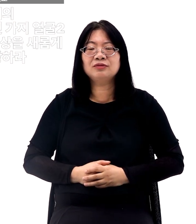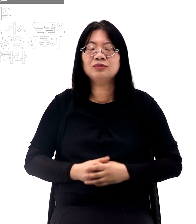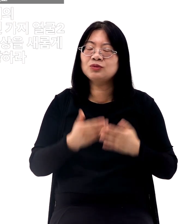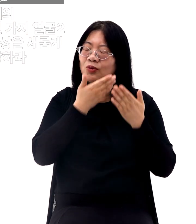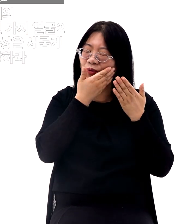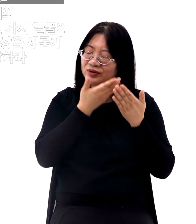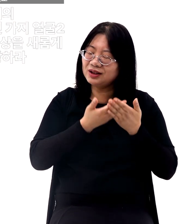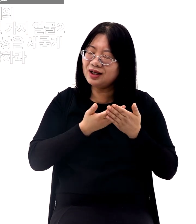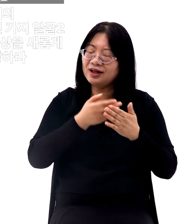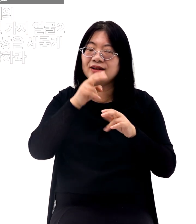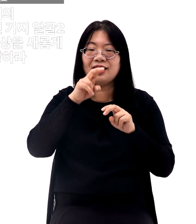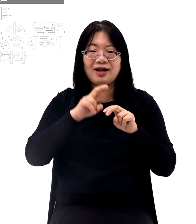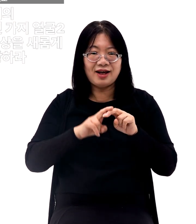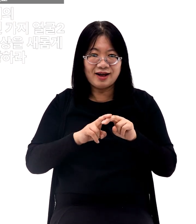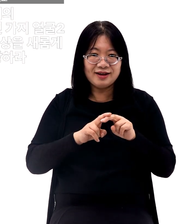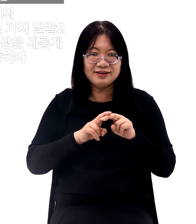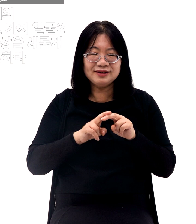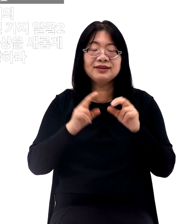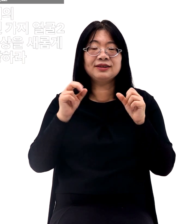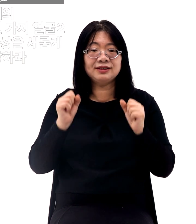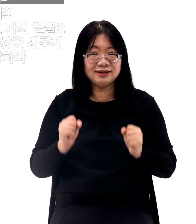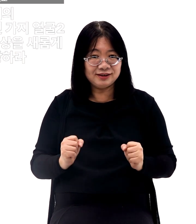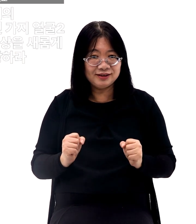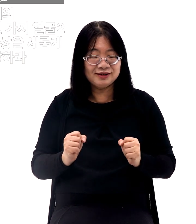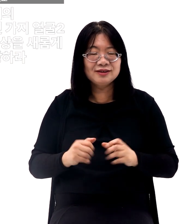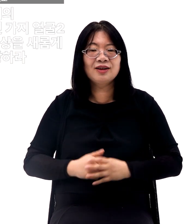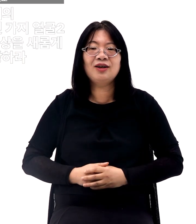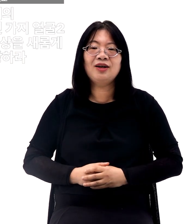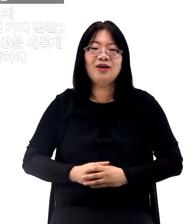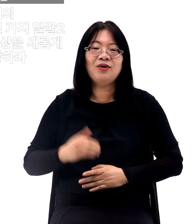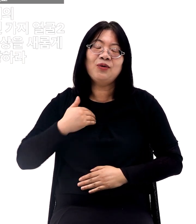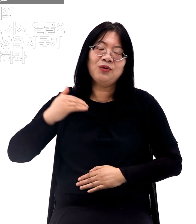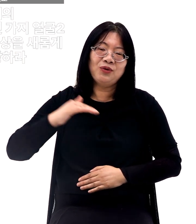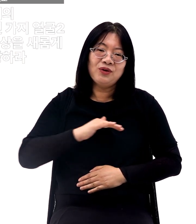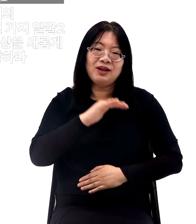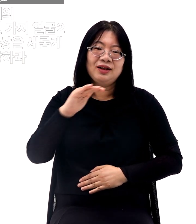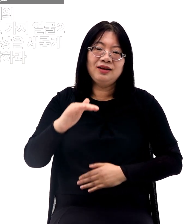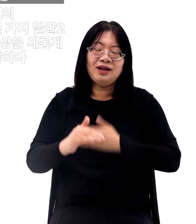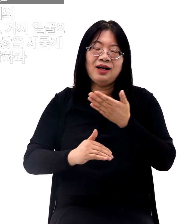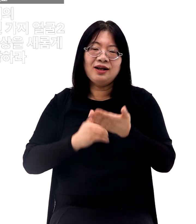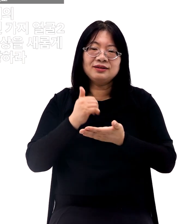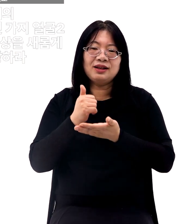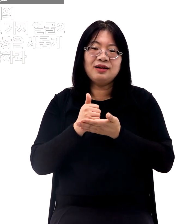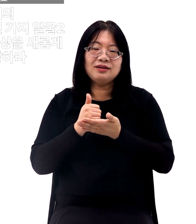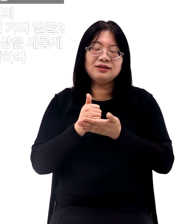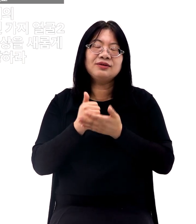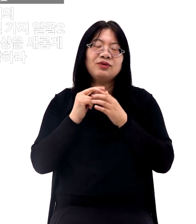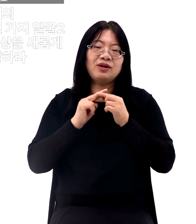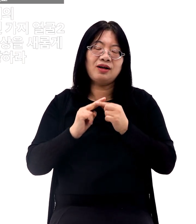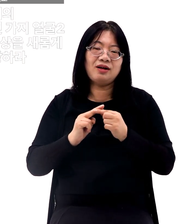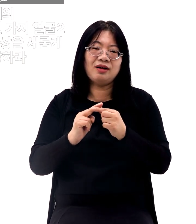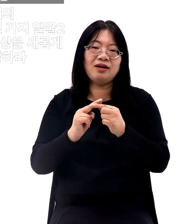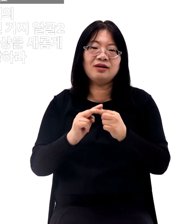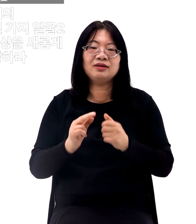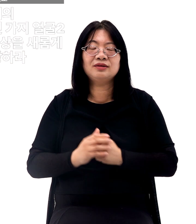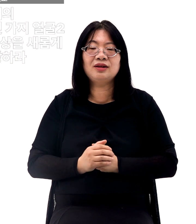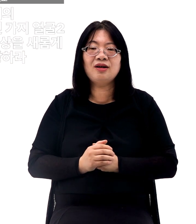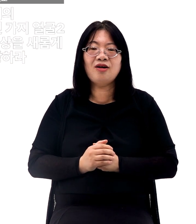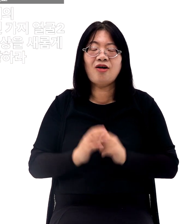구원하심이 보좌에 앉으신 우리